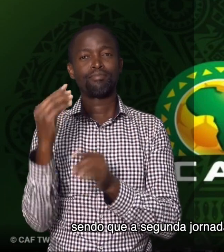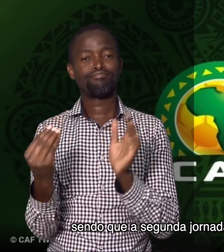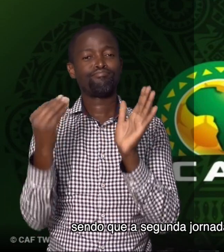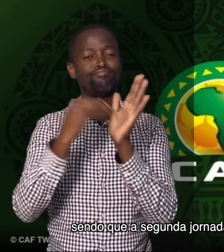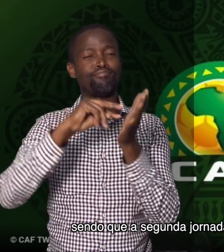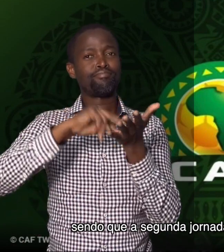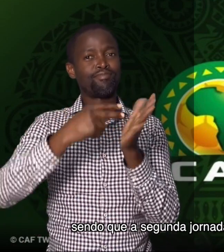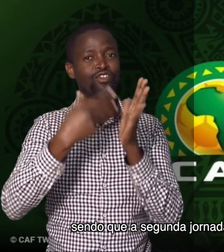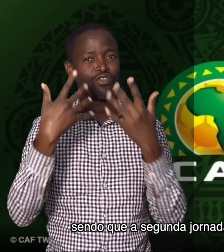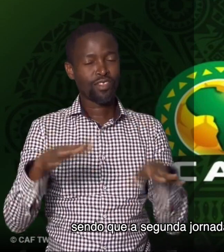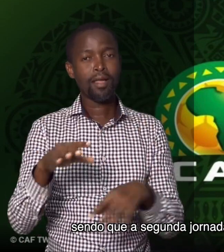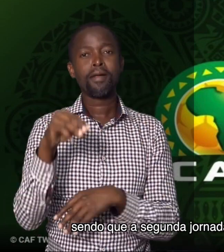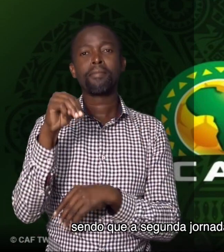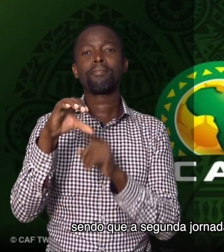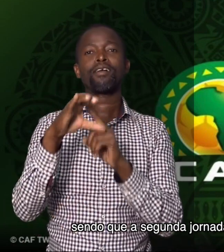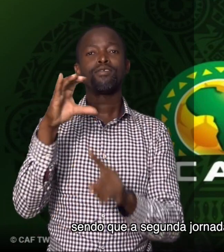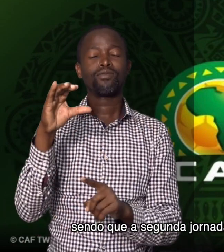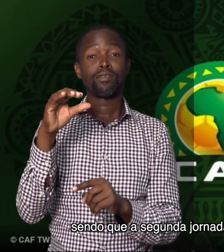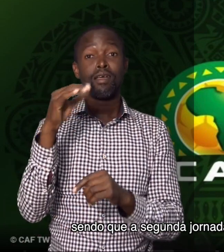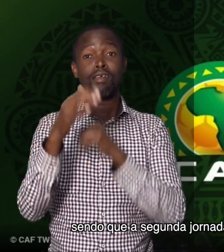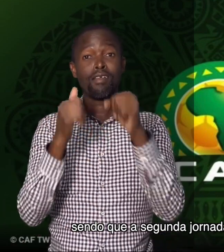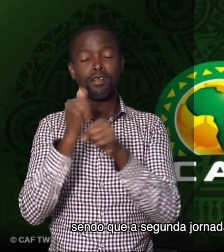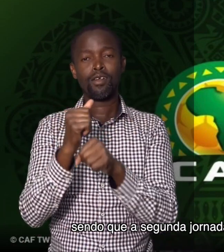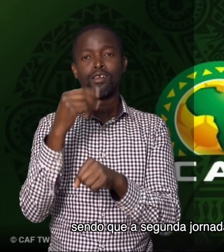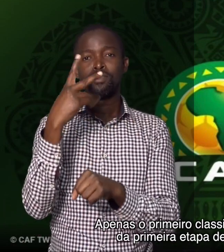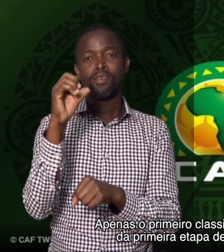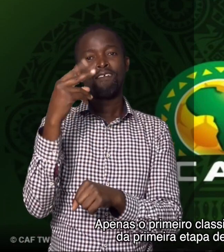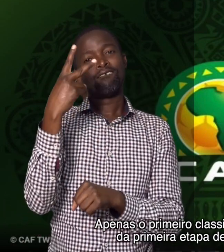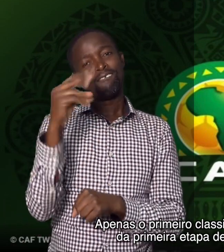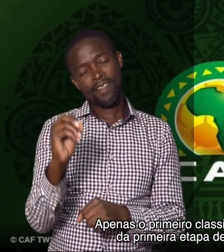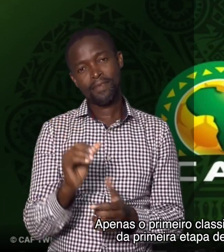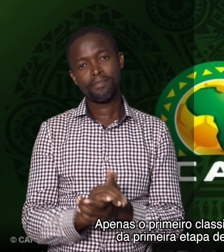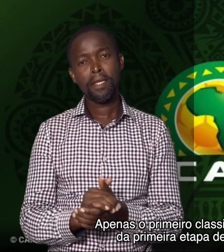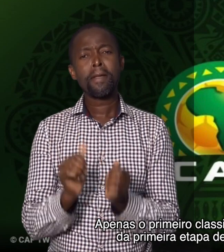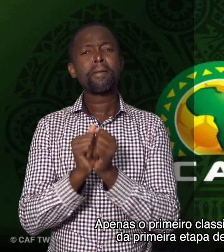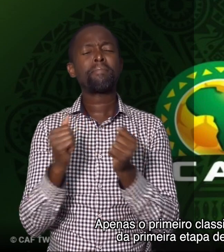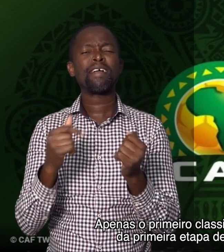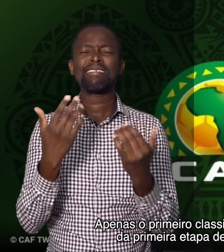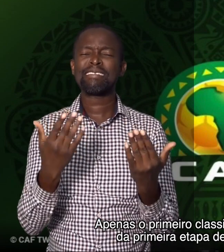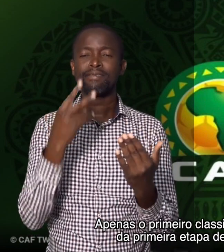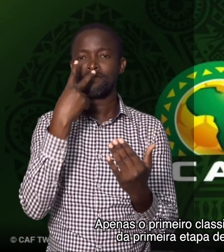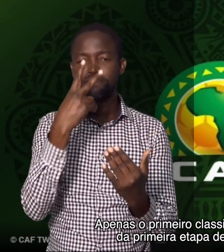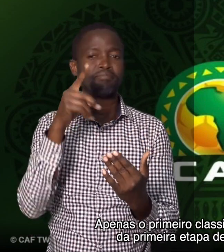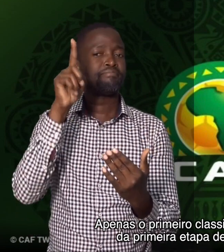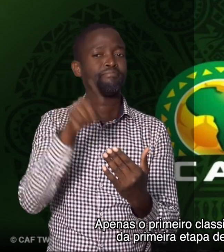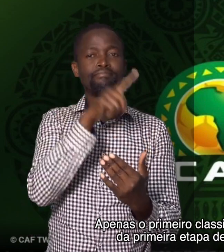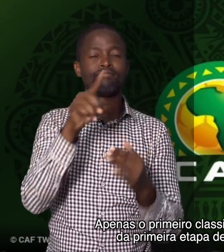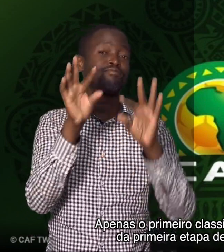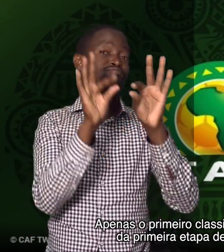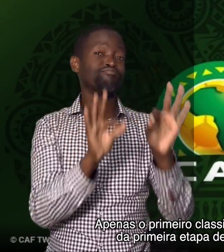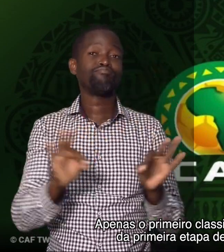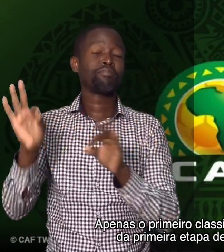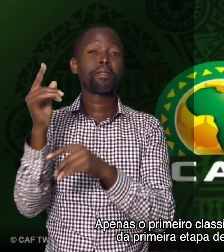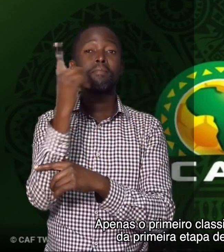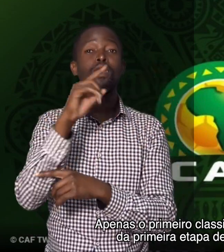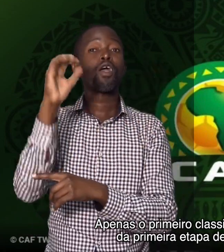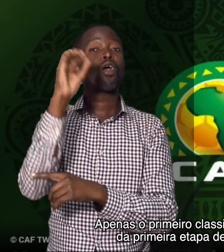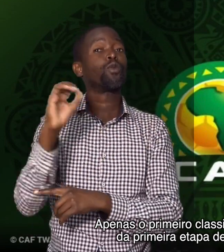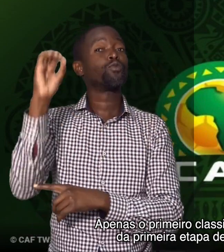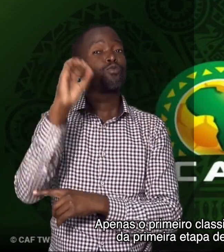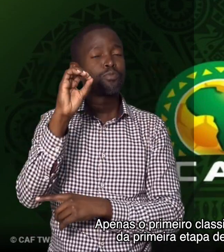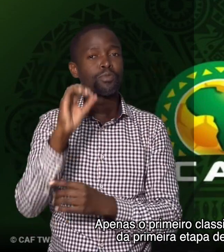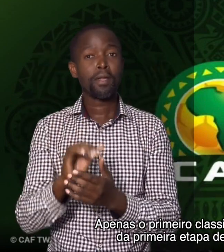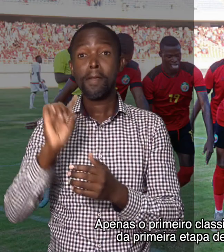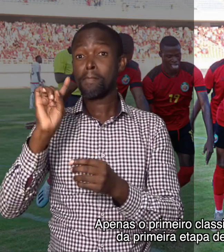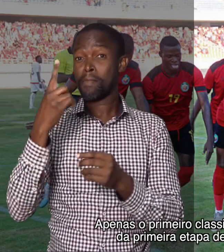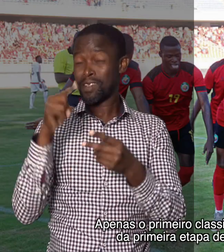sendo que a segunda jornada terá lugar em novembro. Apenas o primeiro classificado de cada um dos dez grupos